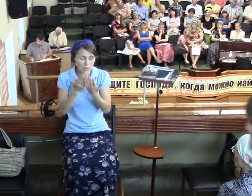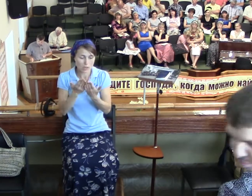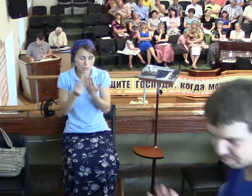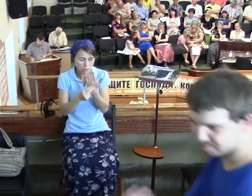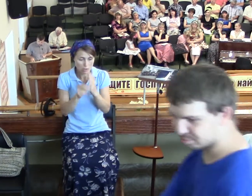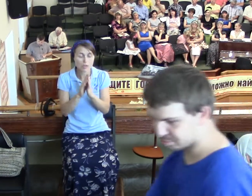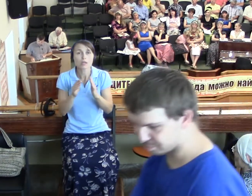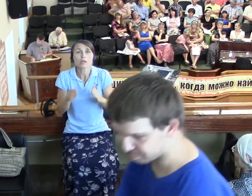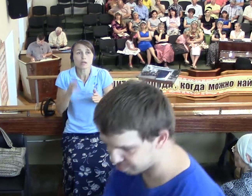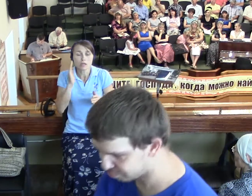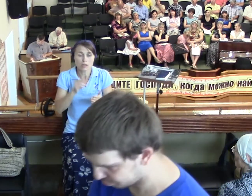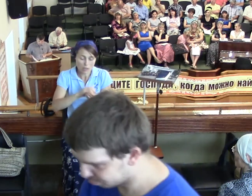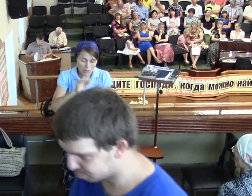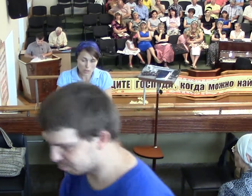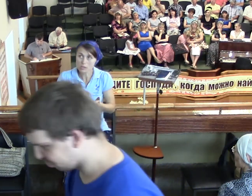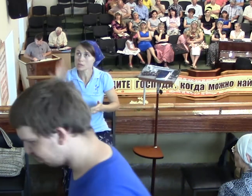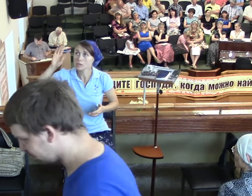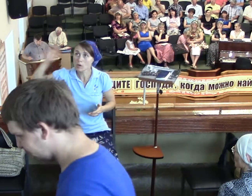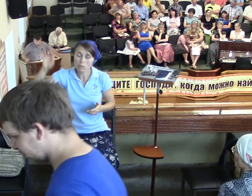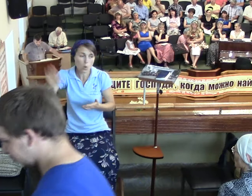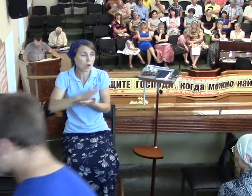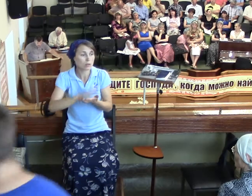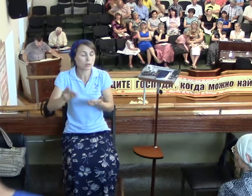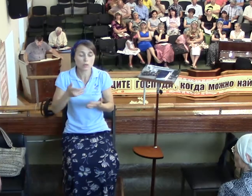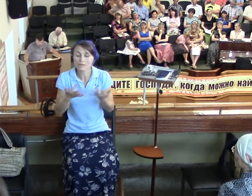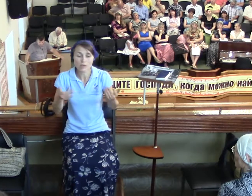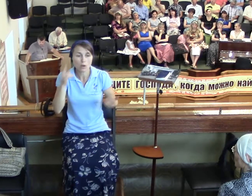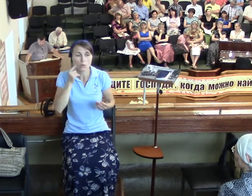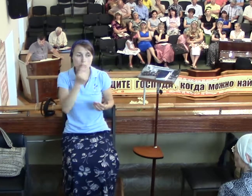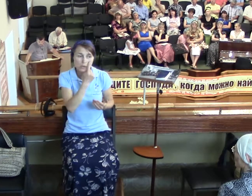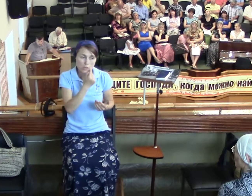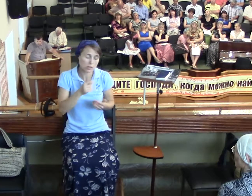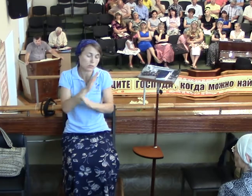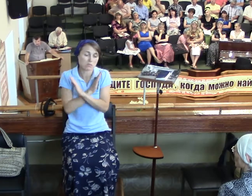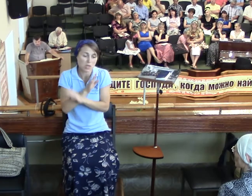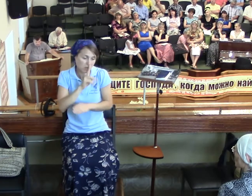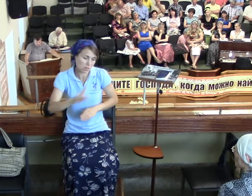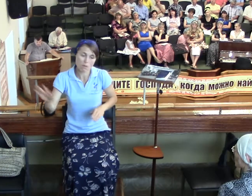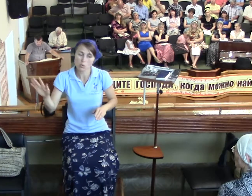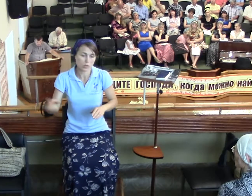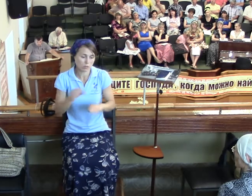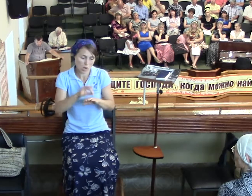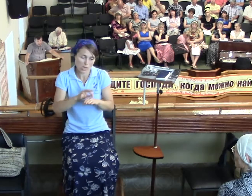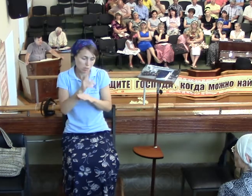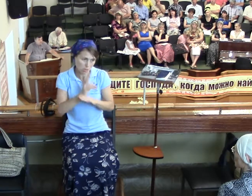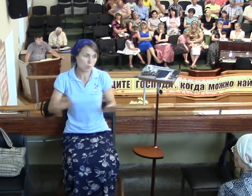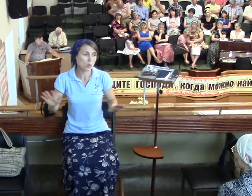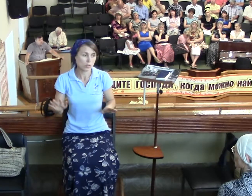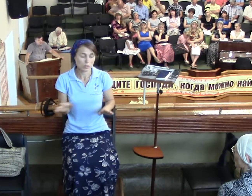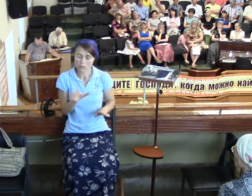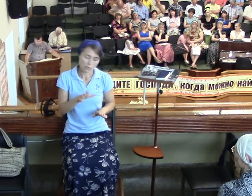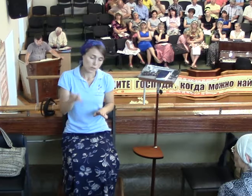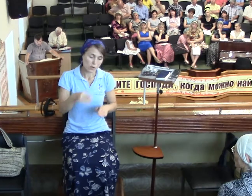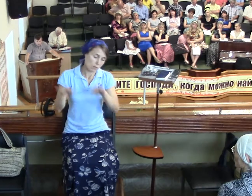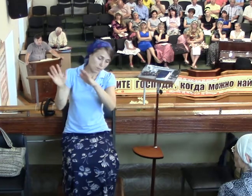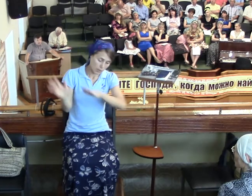Бог всякую слезу с очей их, и смерти не будет уже ни плача, ни вопля, ни болезни уже не будет, ибо